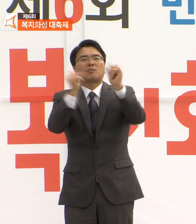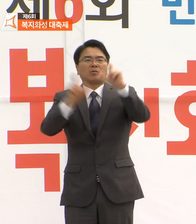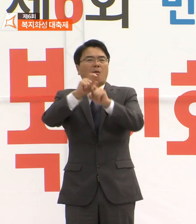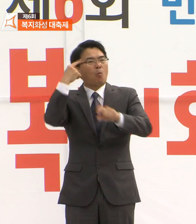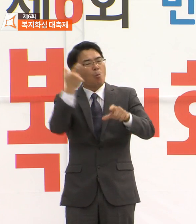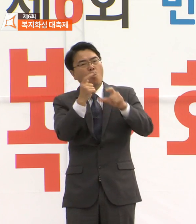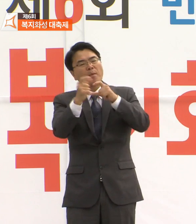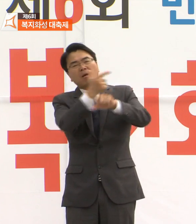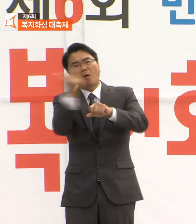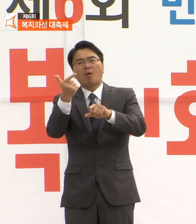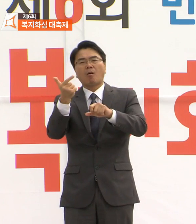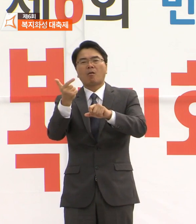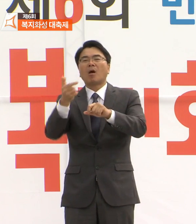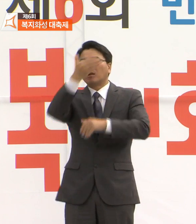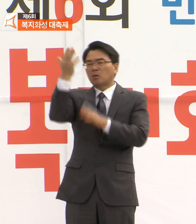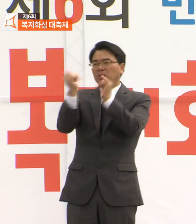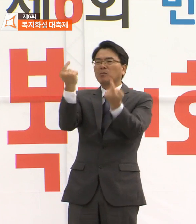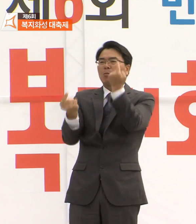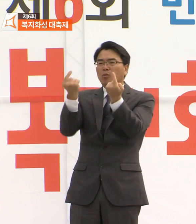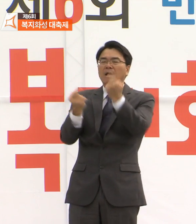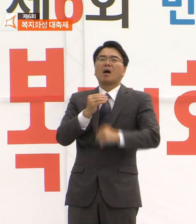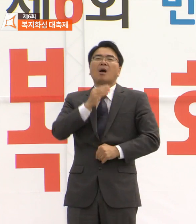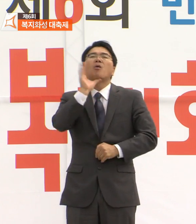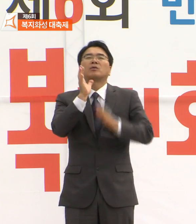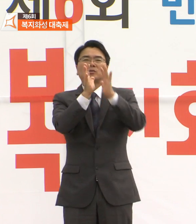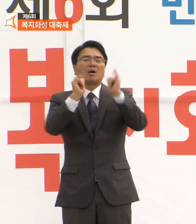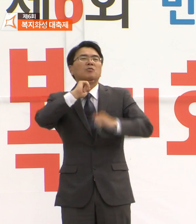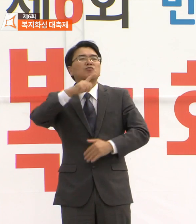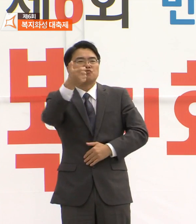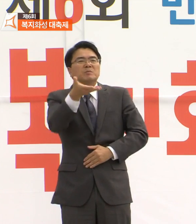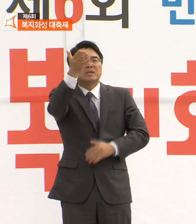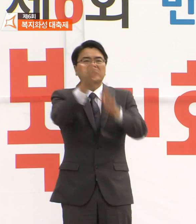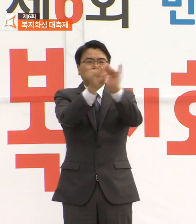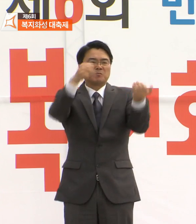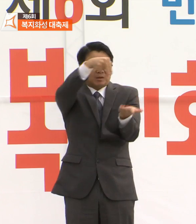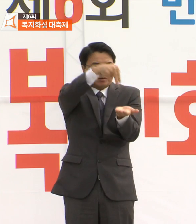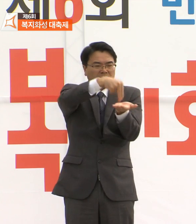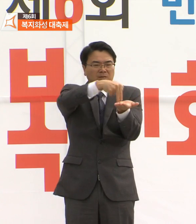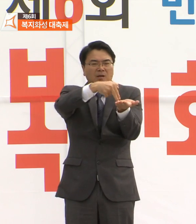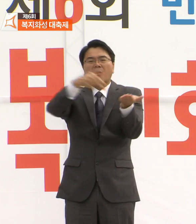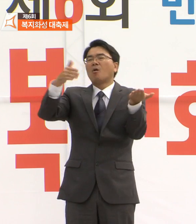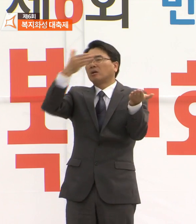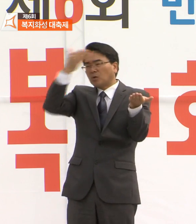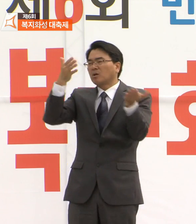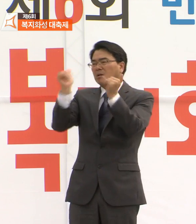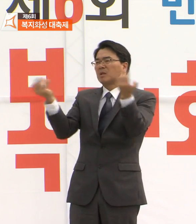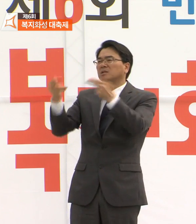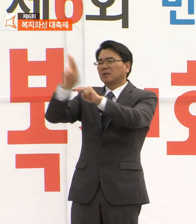당사자인 청년보다 더 많이 고민하는 게 어르신들, 60세 이상의 어르신들이 청년 일자리 문제를 굉장히